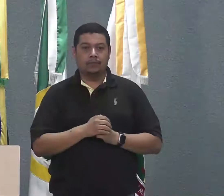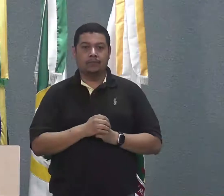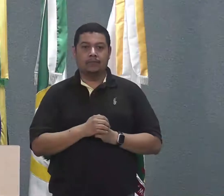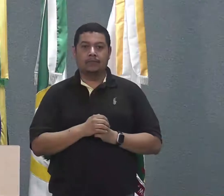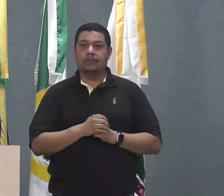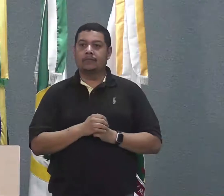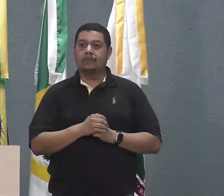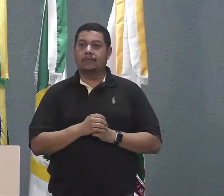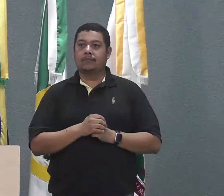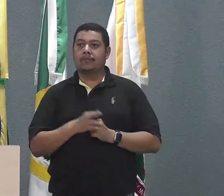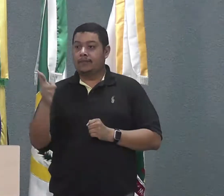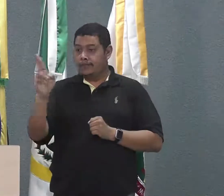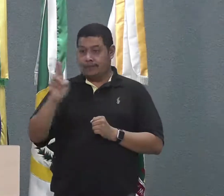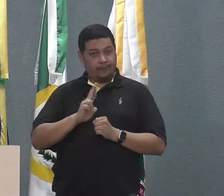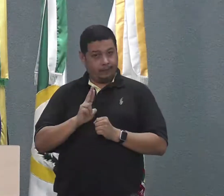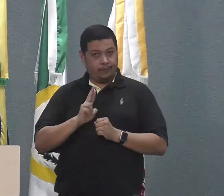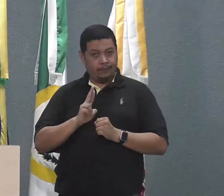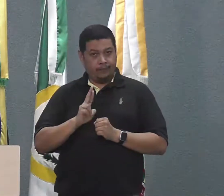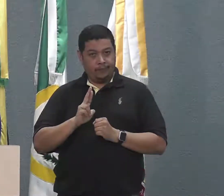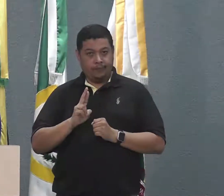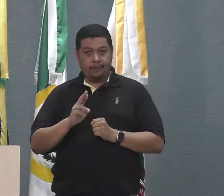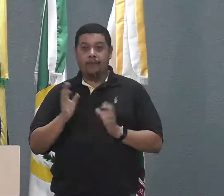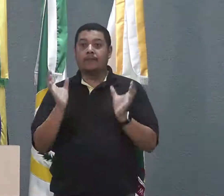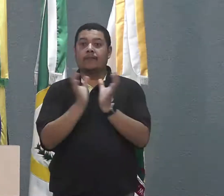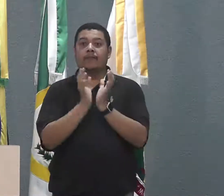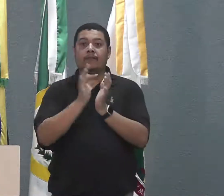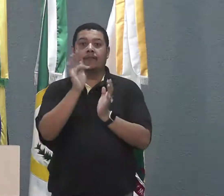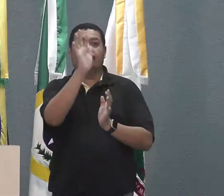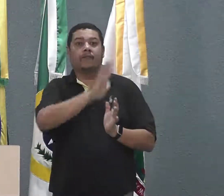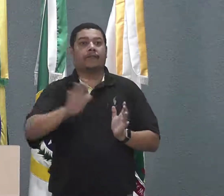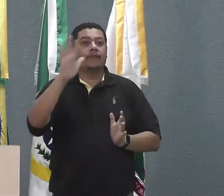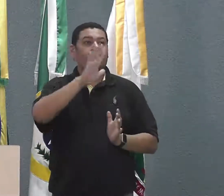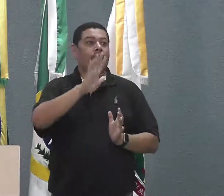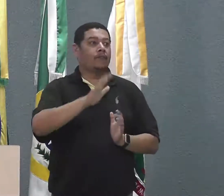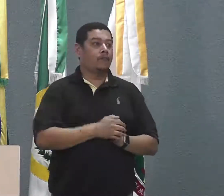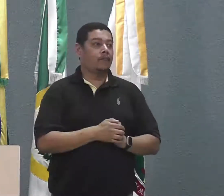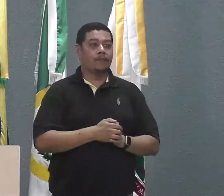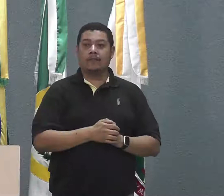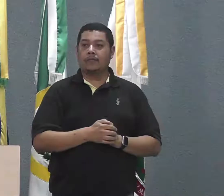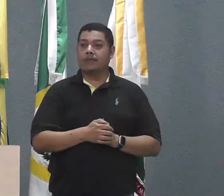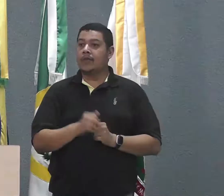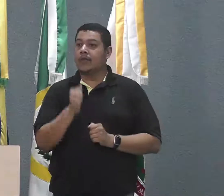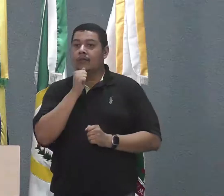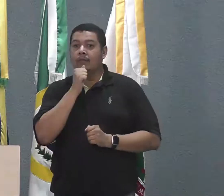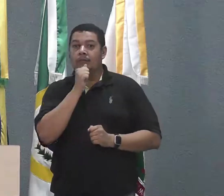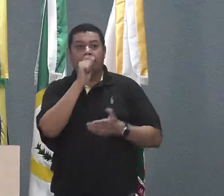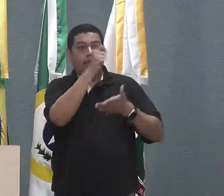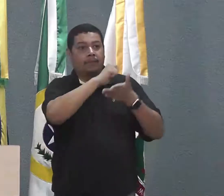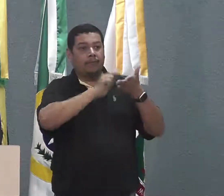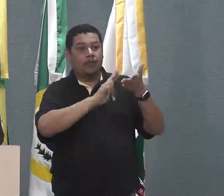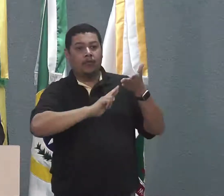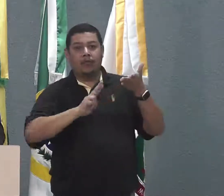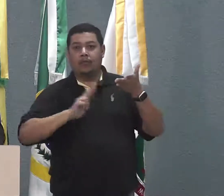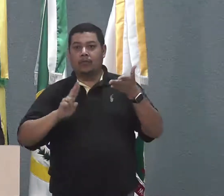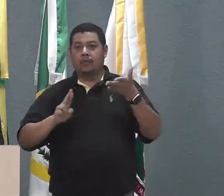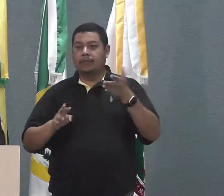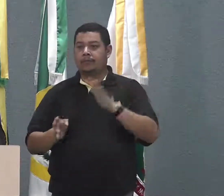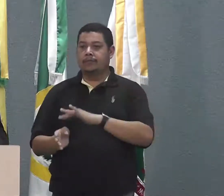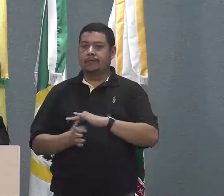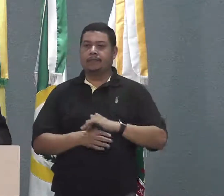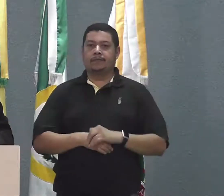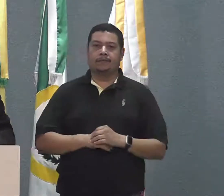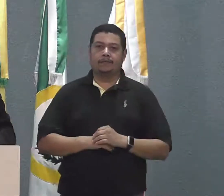federal. E o pior, sem assinatura dos pares dessa casa. Não é assim que se